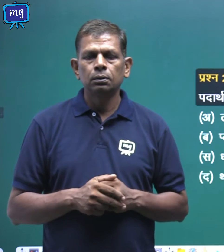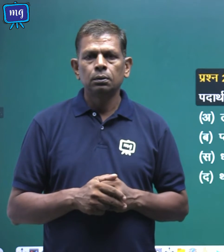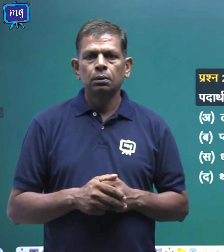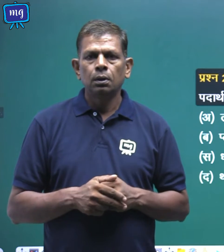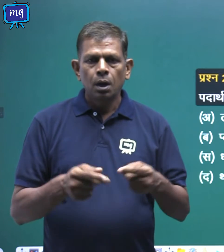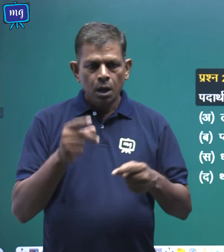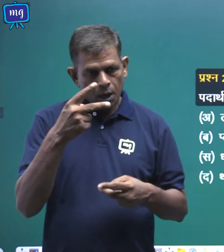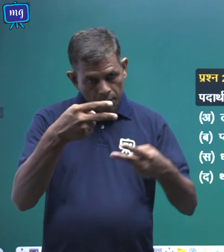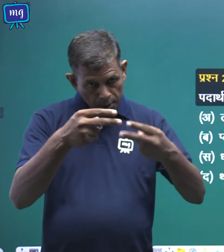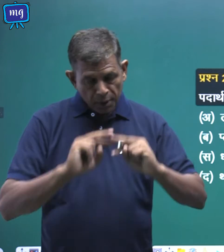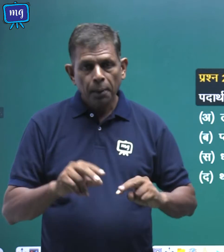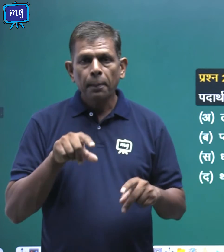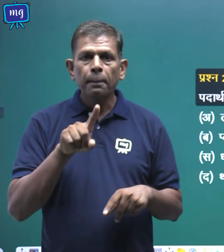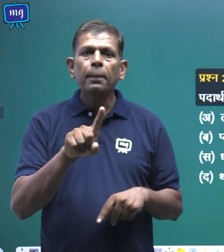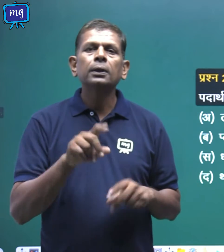निम्न में से